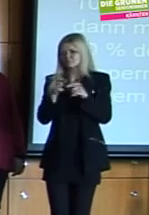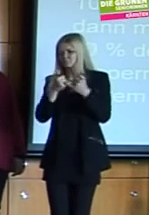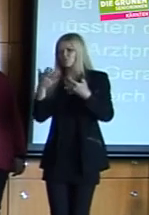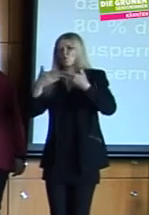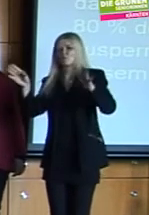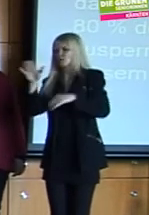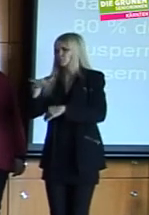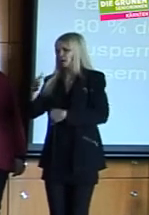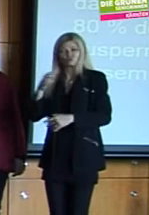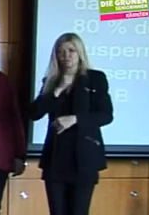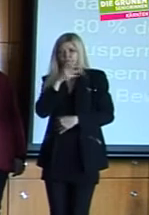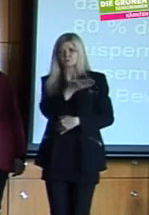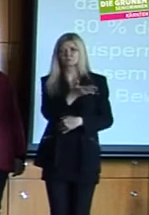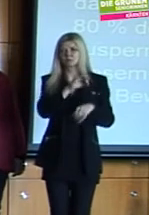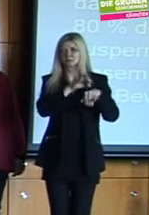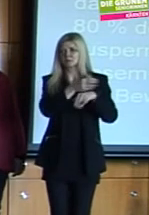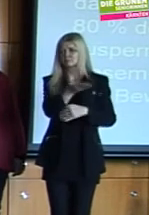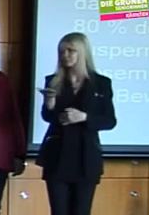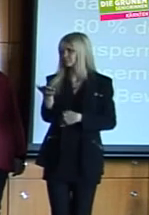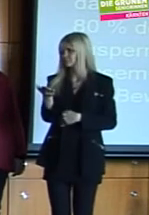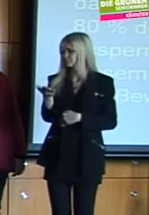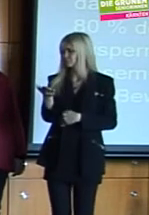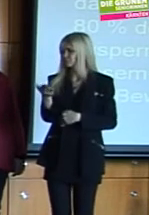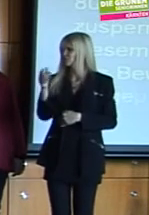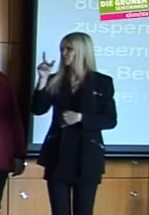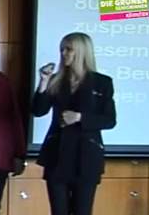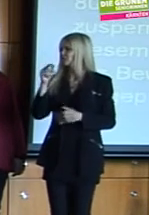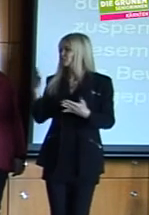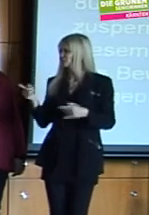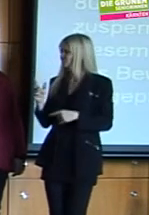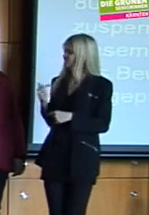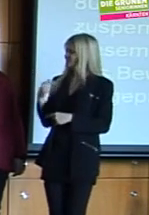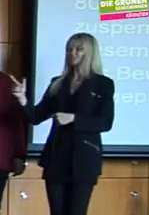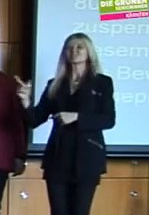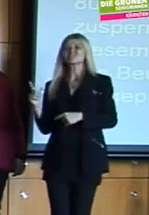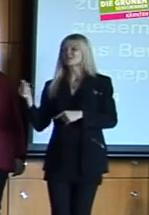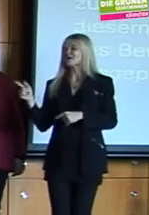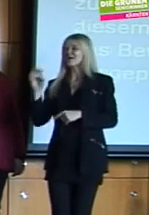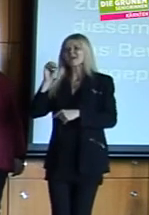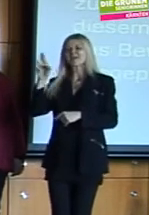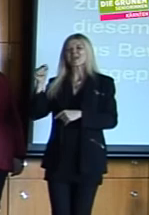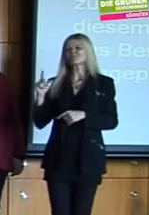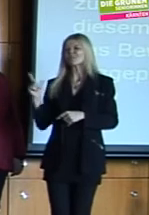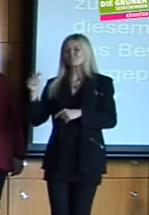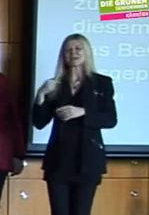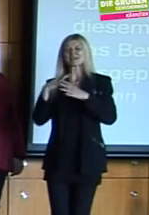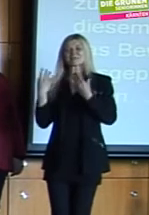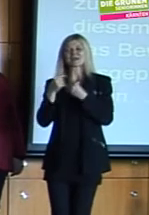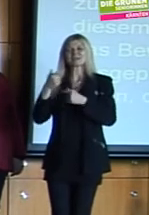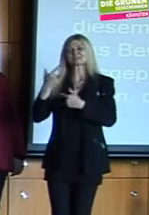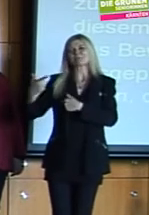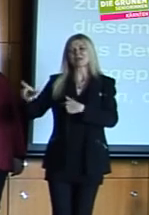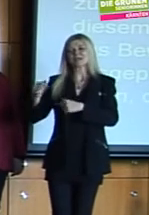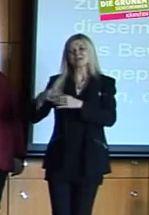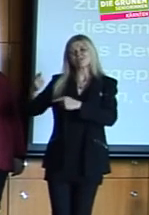Bereiche. Das heißt, Erwin auch auf die Gefahr hin unserer gemeinsamen linken Vergangenheit, ohne Bewusstseinsbildung, das natürlich